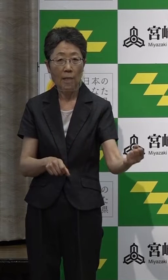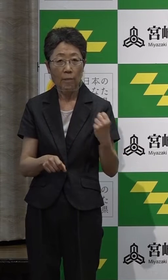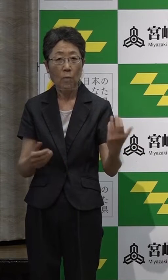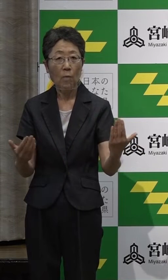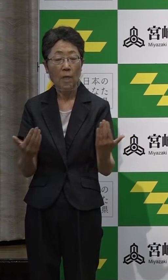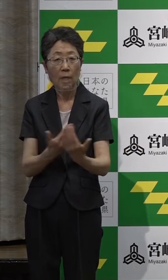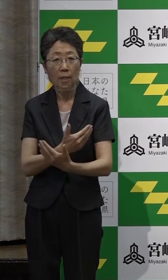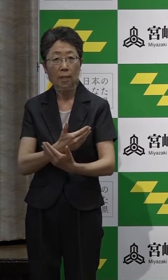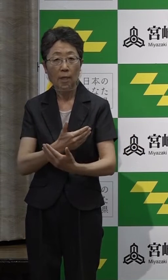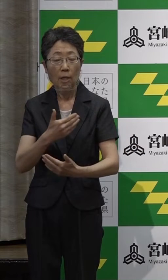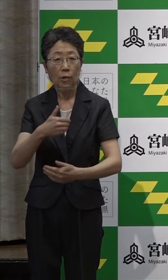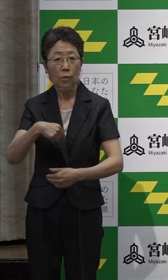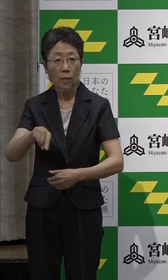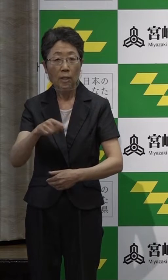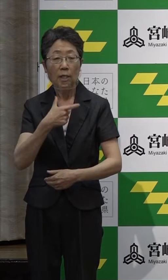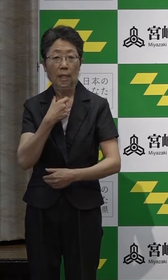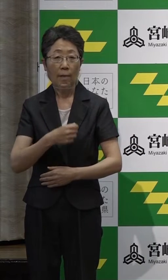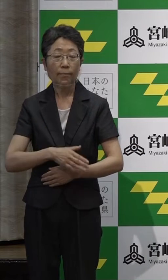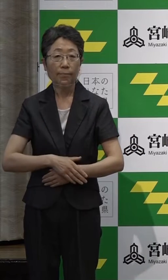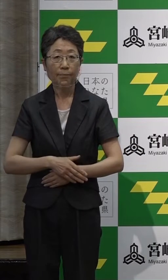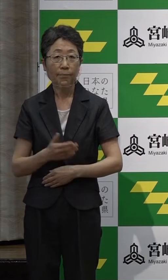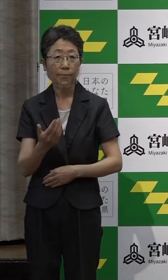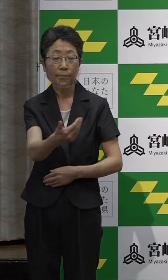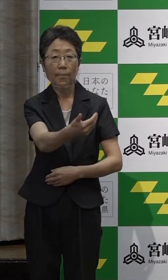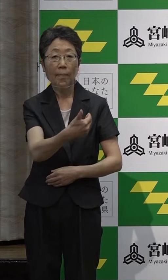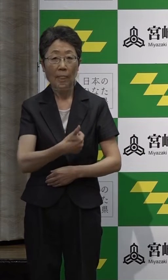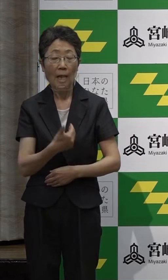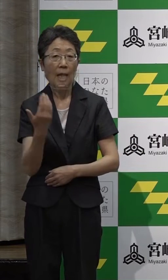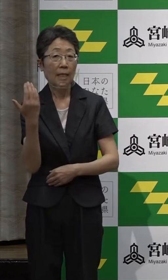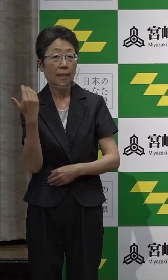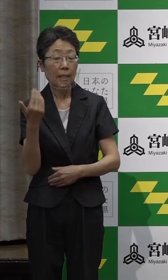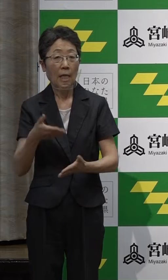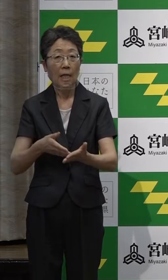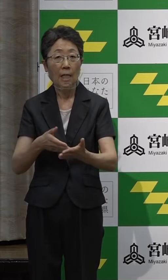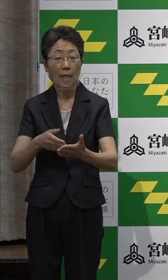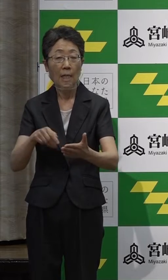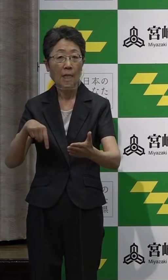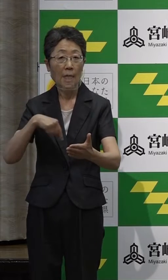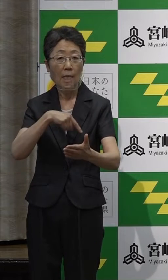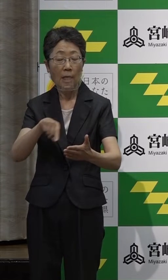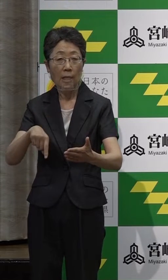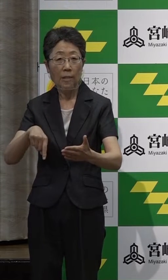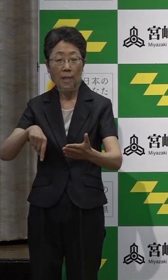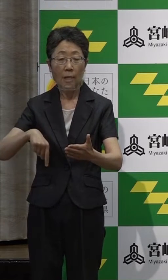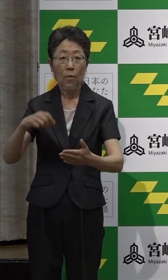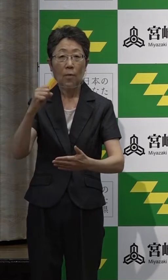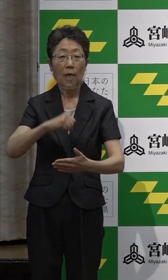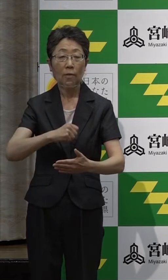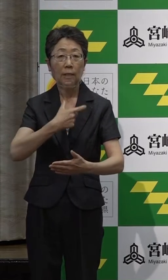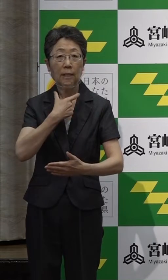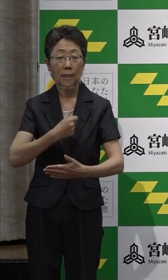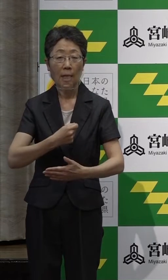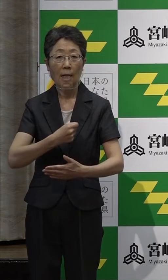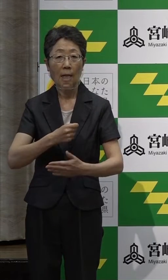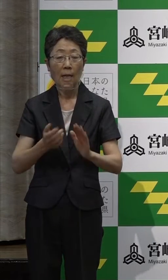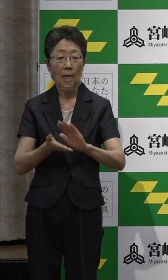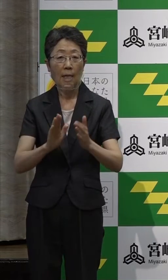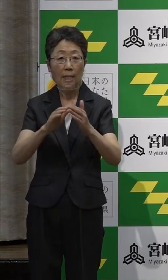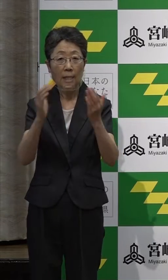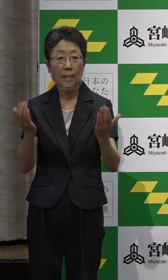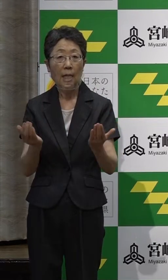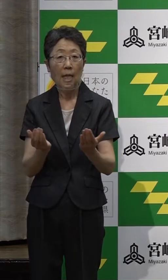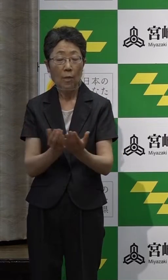。 もう一つ、先ほどの発言の、発言の確認ですが、県内全体の今後の対